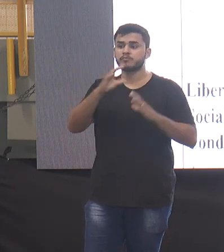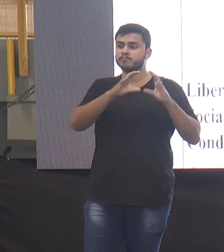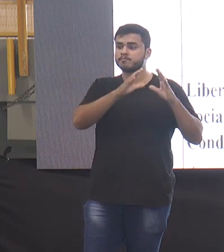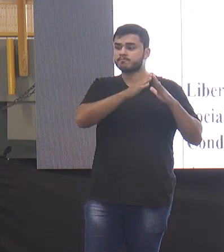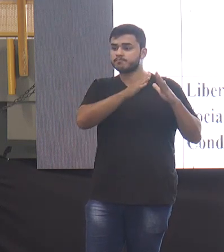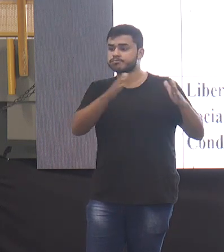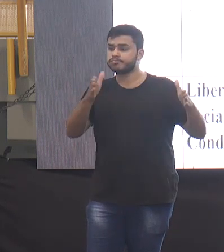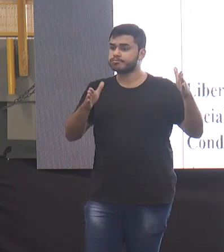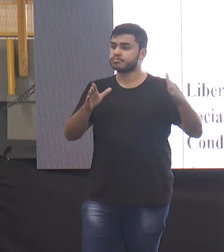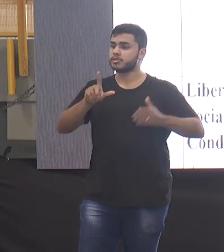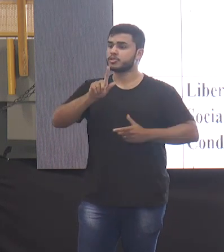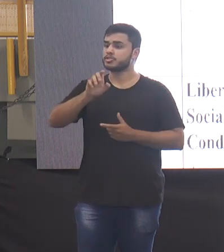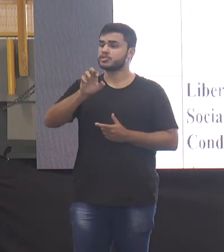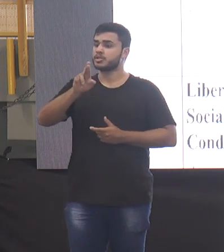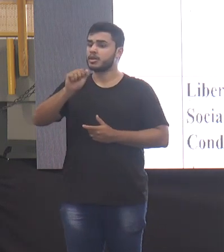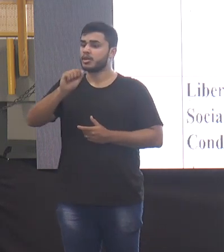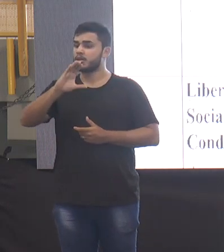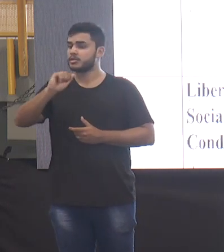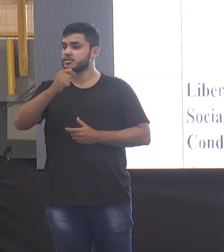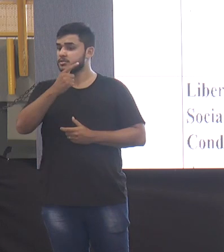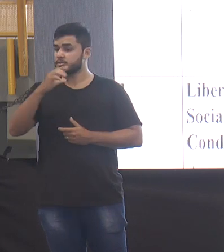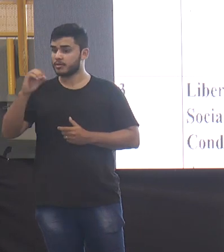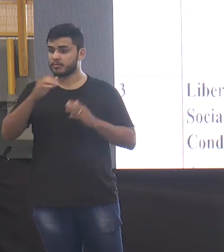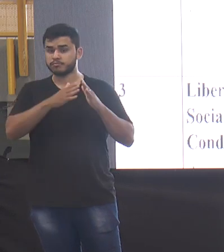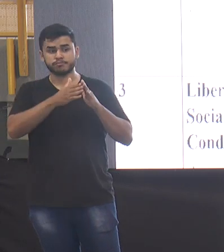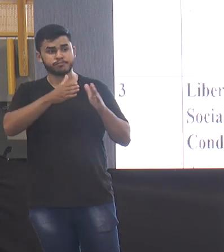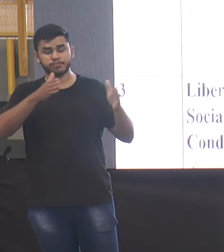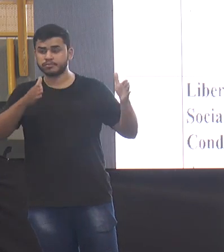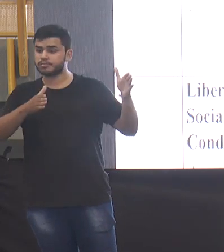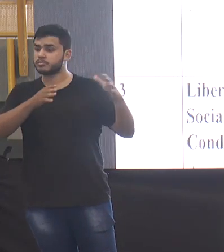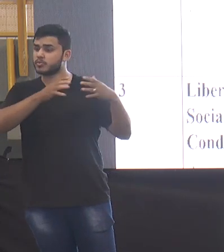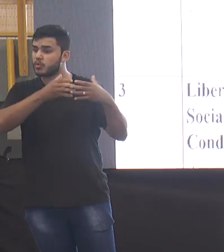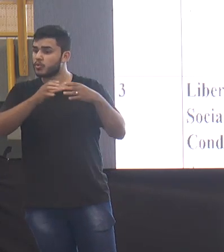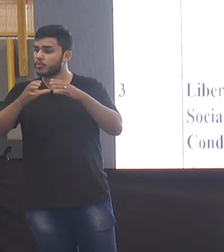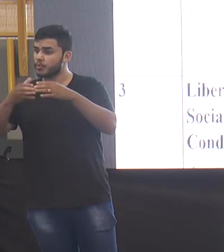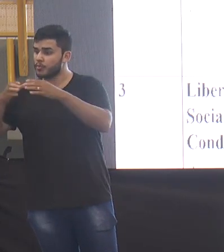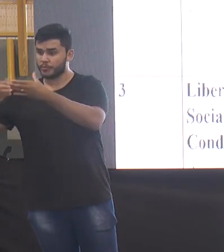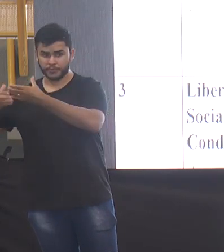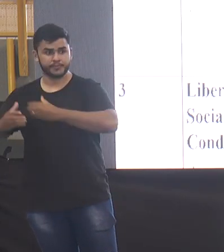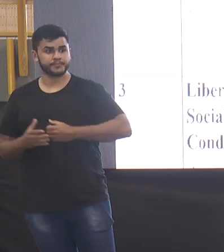tema específico. Primeira geração, grande nome